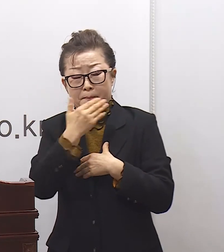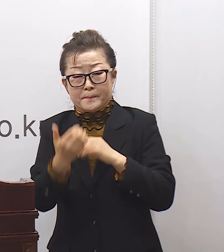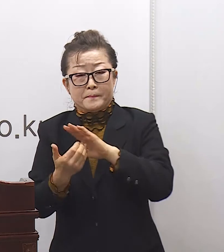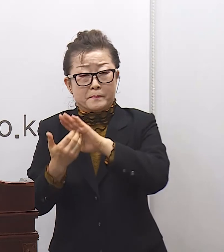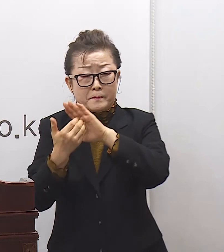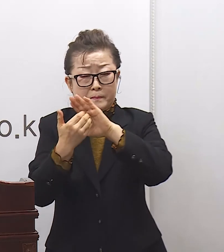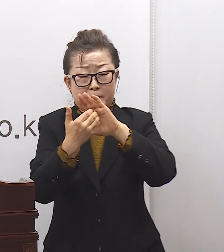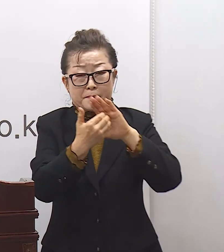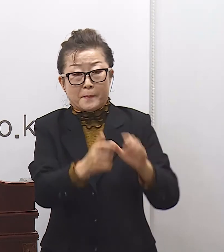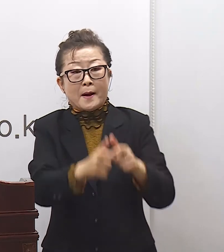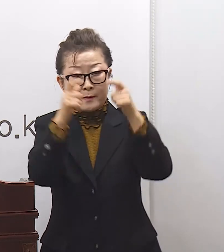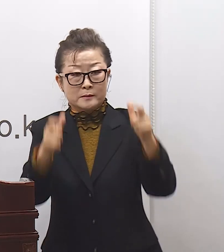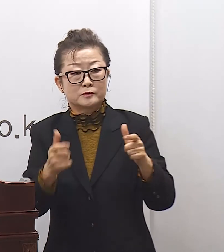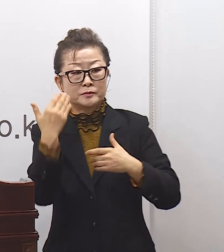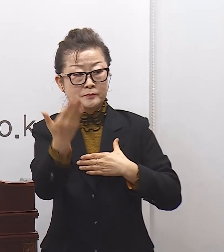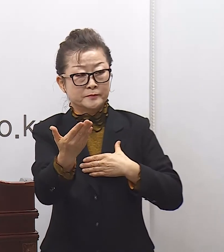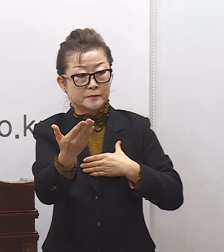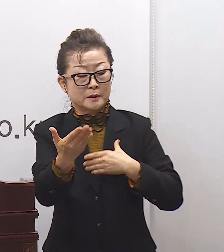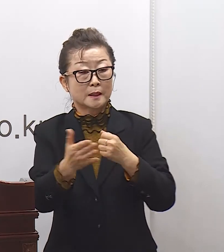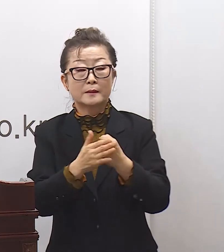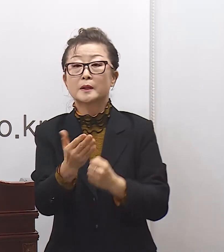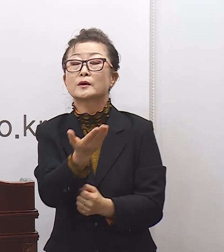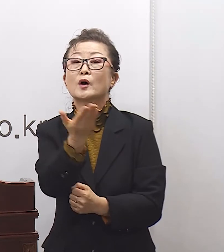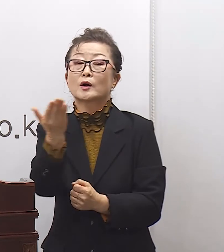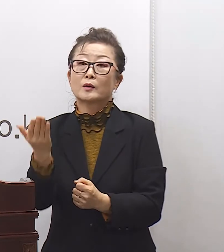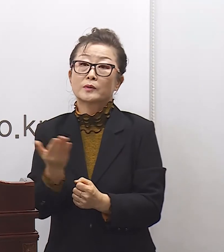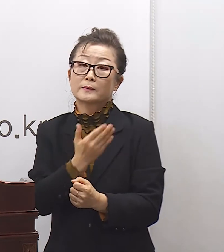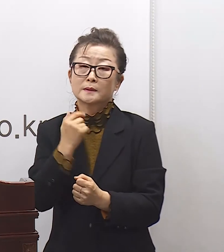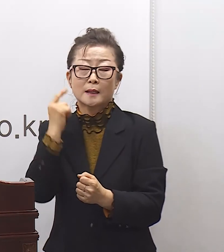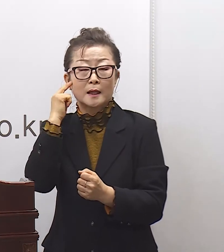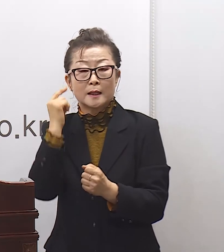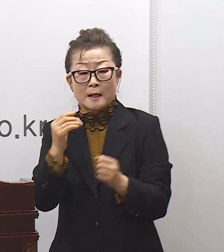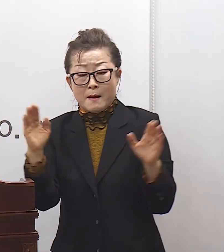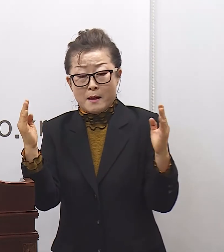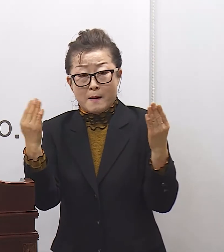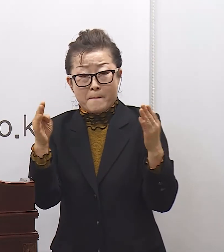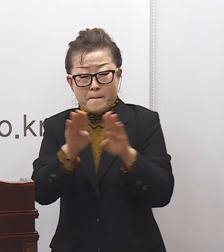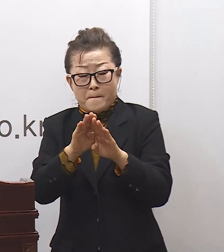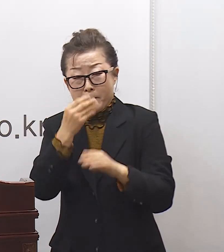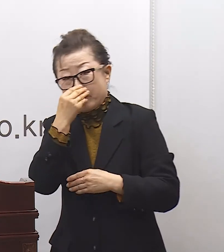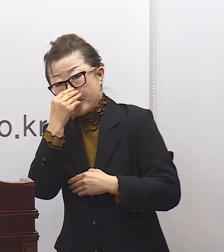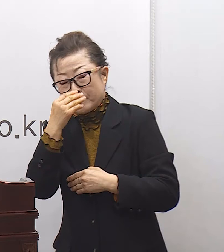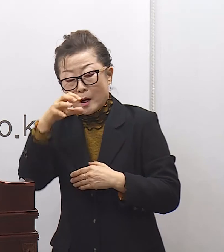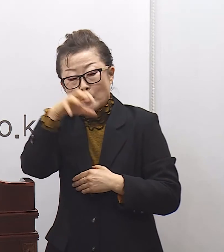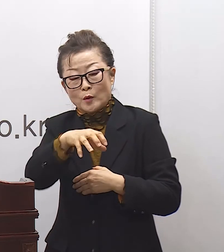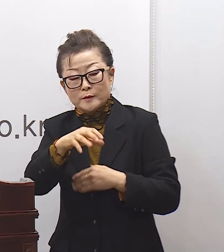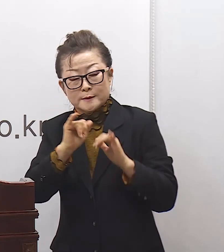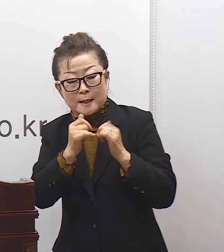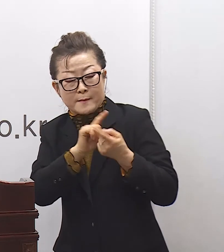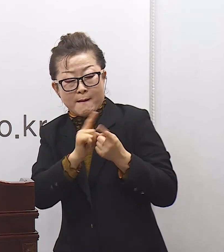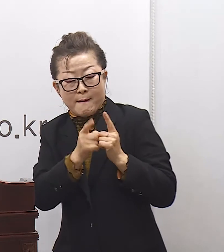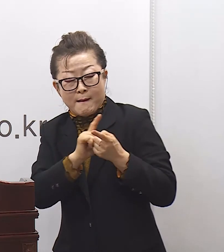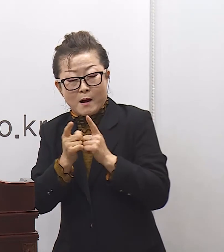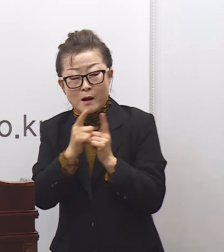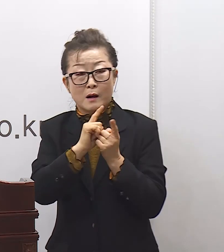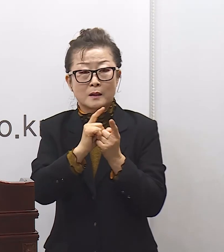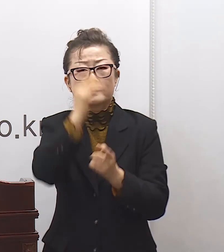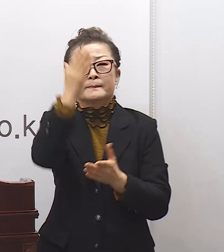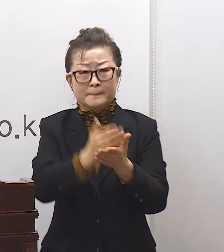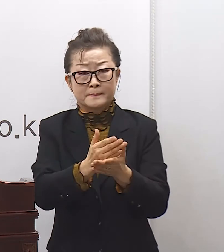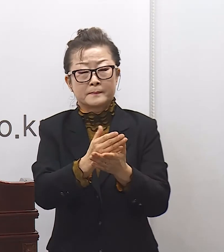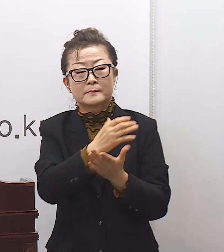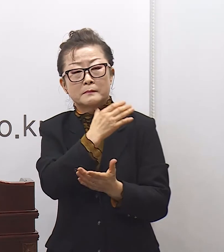하겠습니다. 군민 여러분들께서도 닫힌 공간에 여러 사람이 모이는